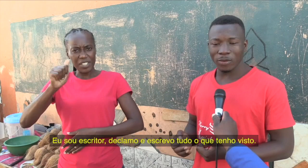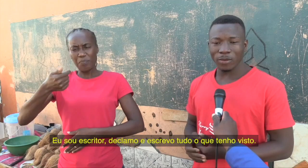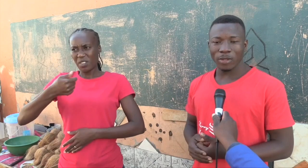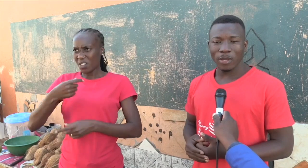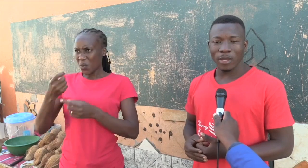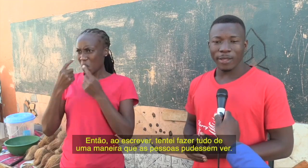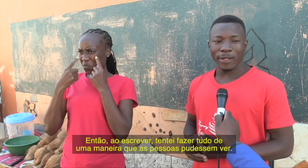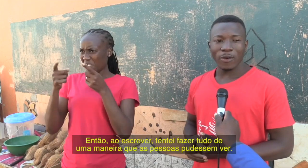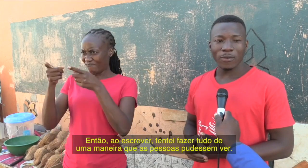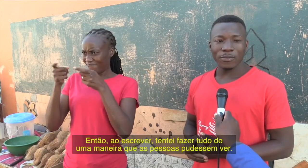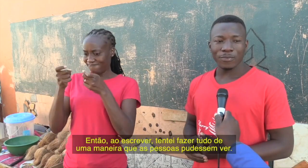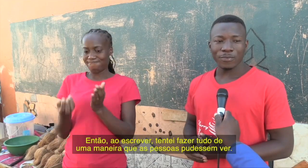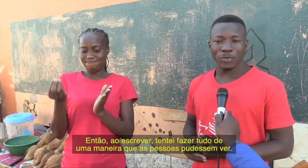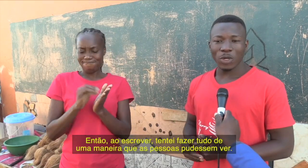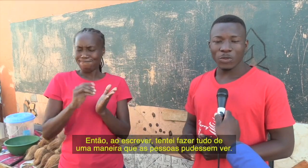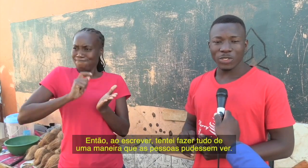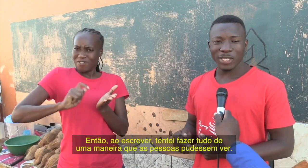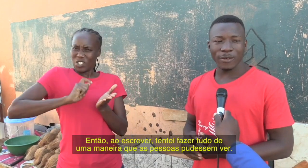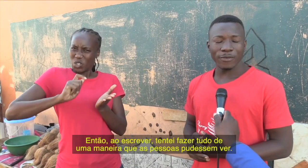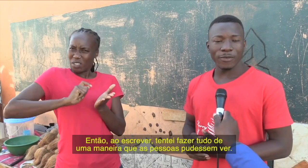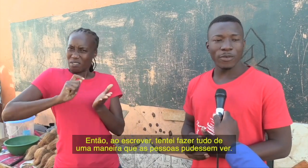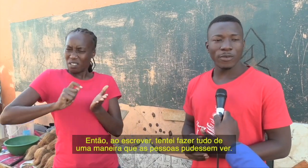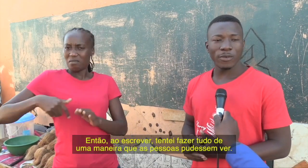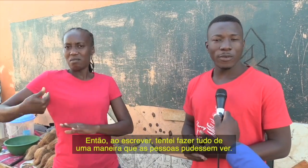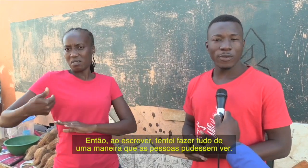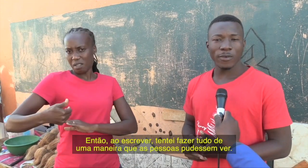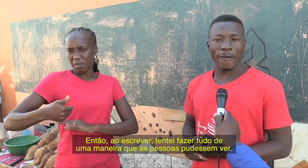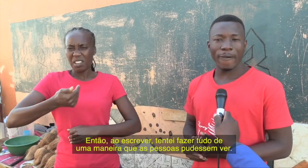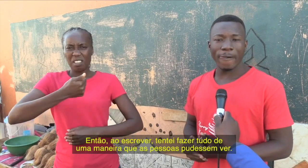escrito. Então, quando escrevo